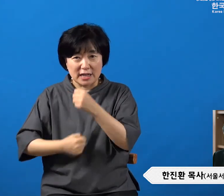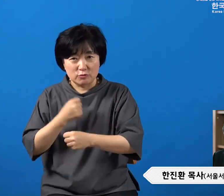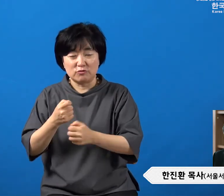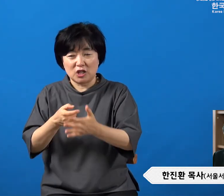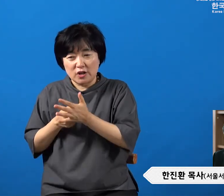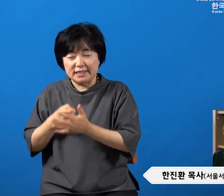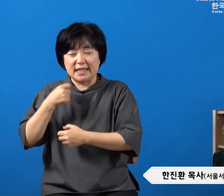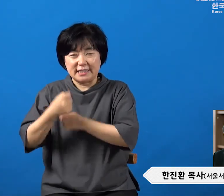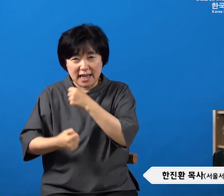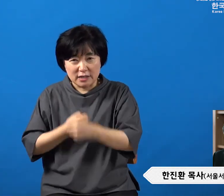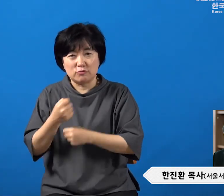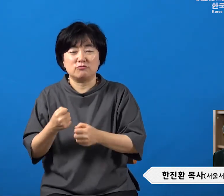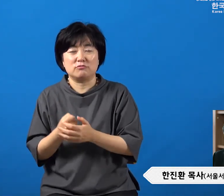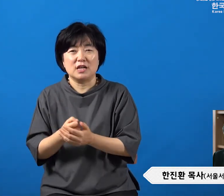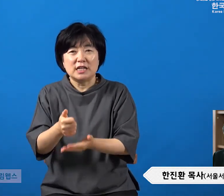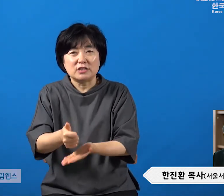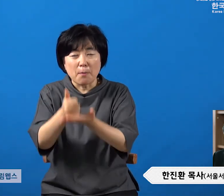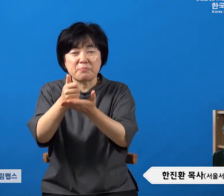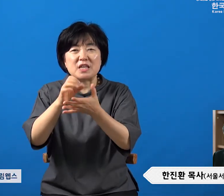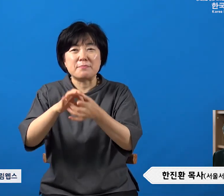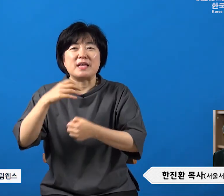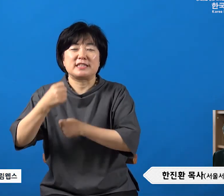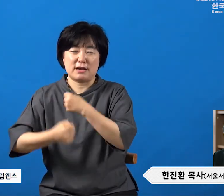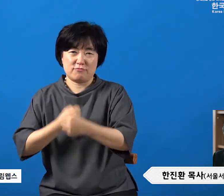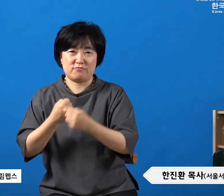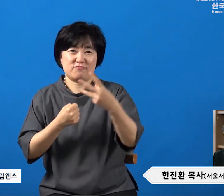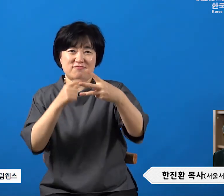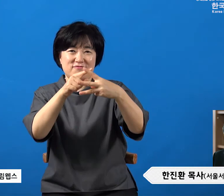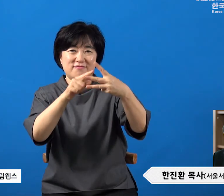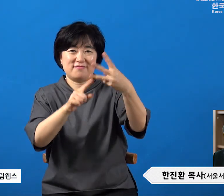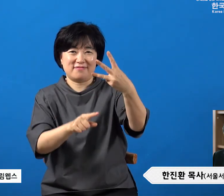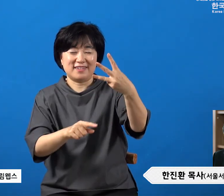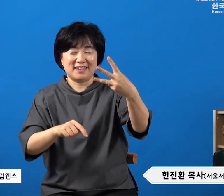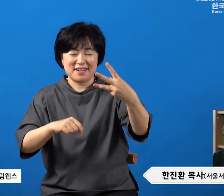그리고 섬김의 자유, 이 자유를 마음껏